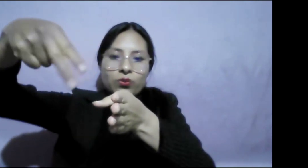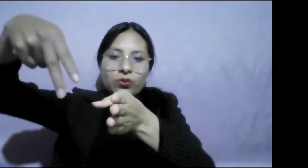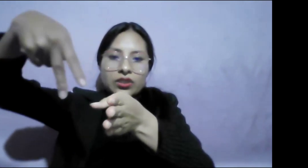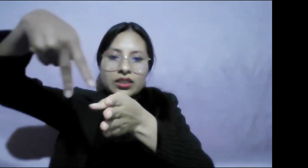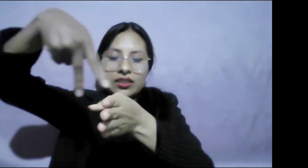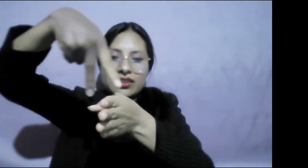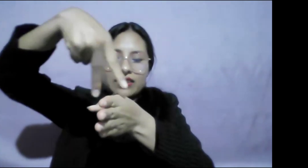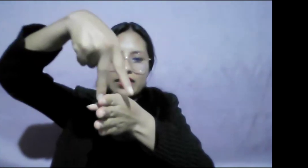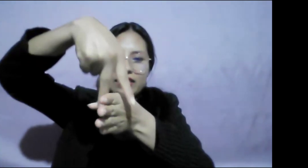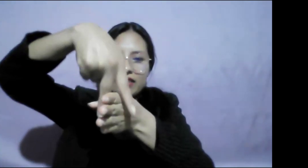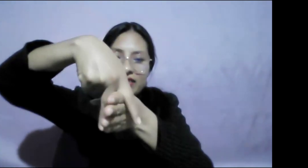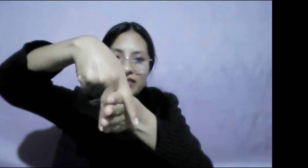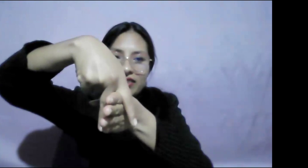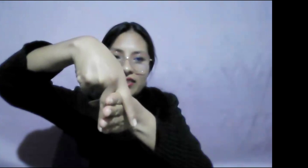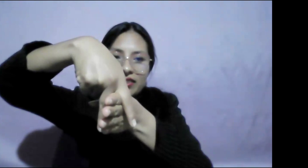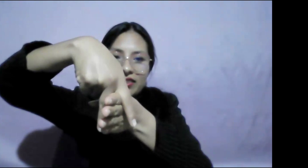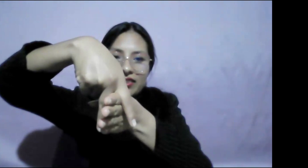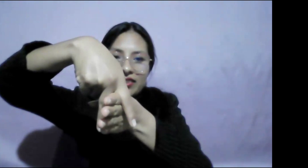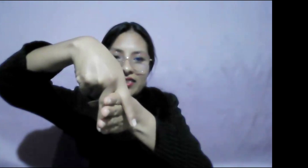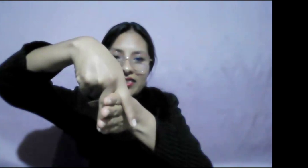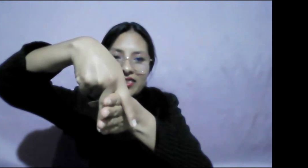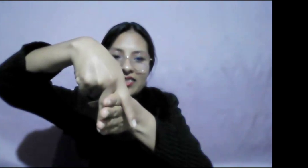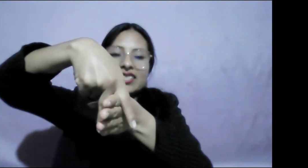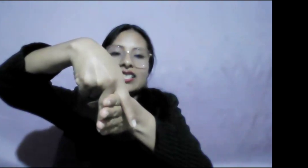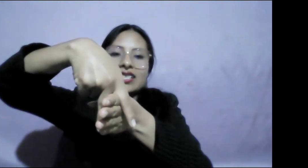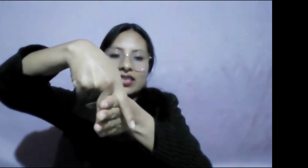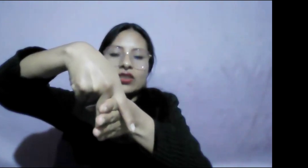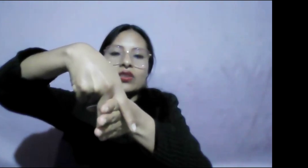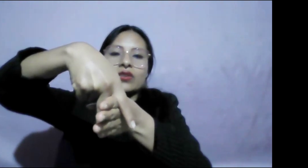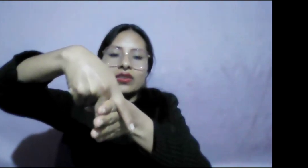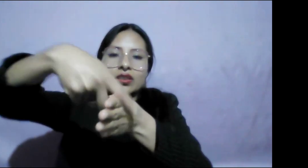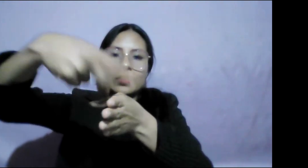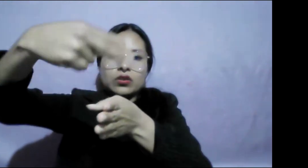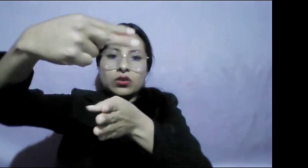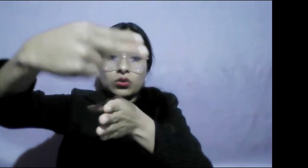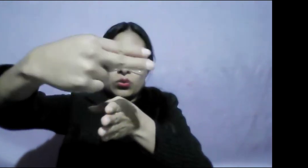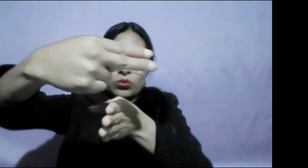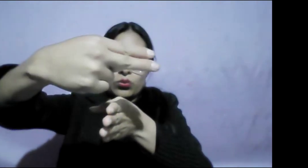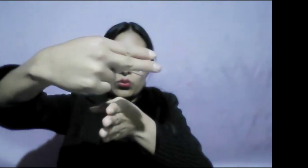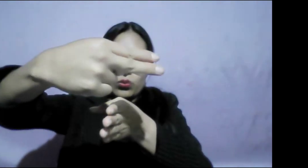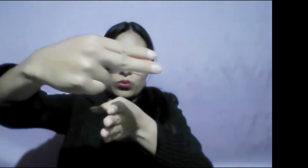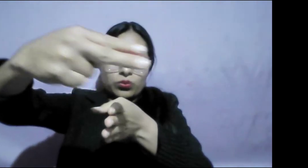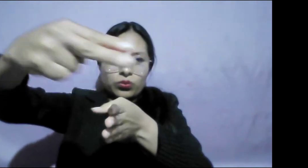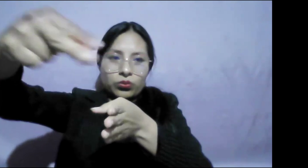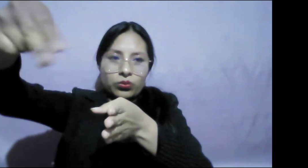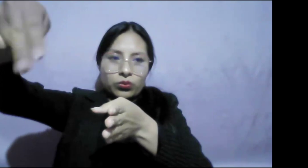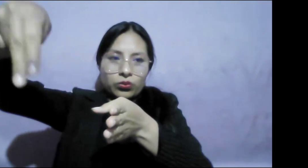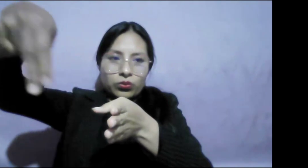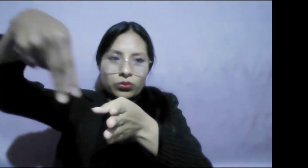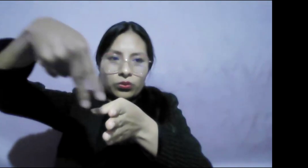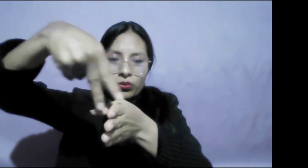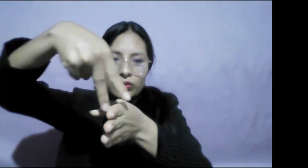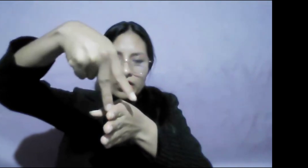montando Ajá muy bien Ahí está esa es la seña